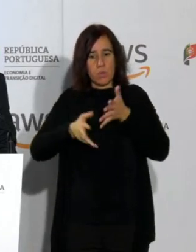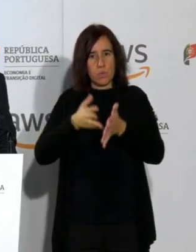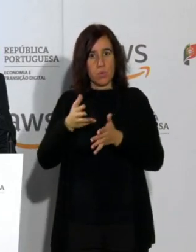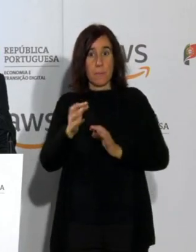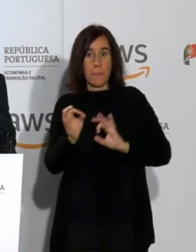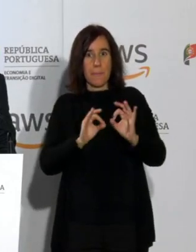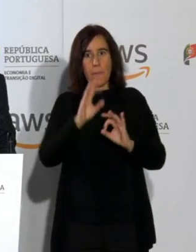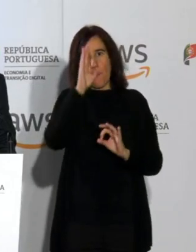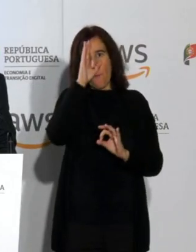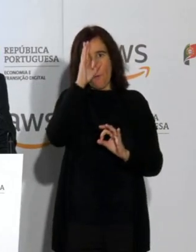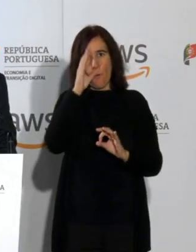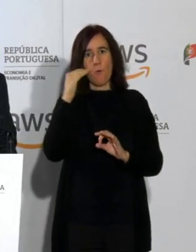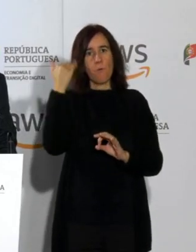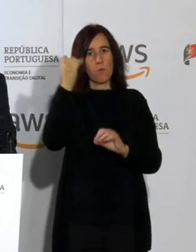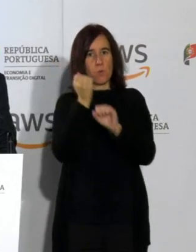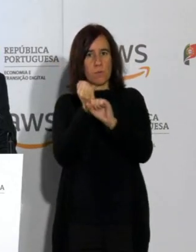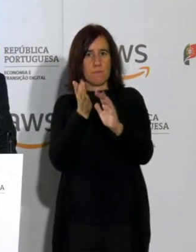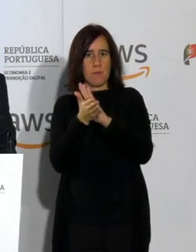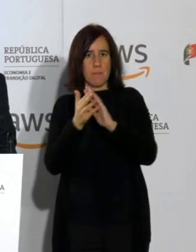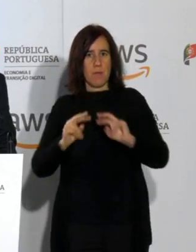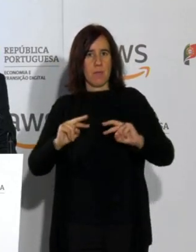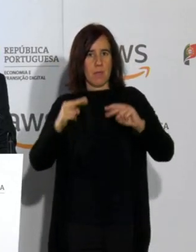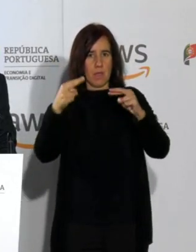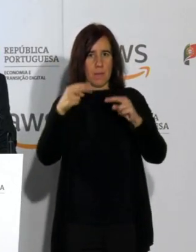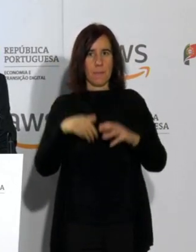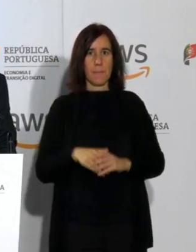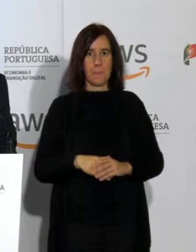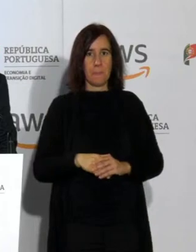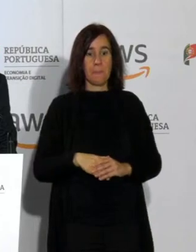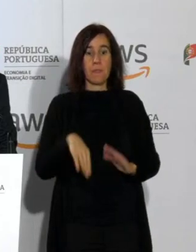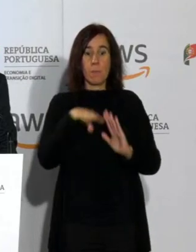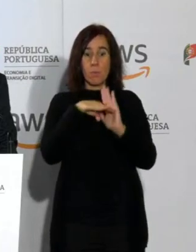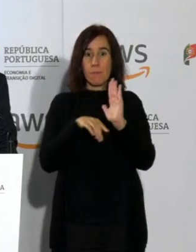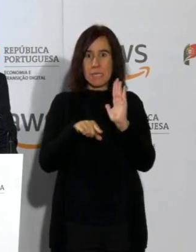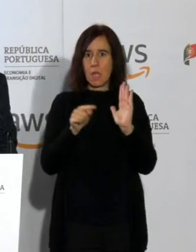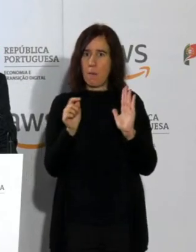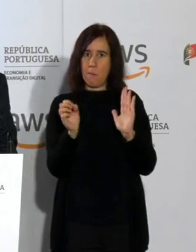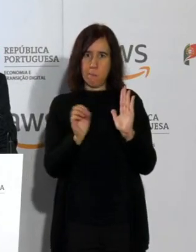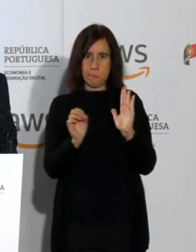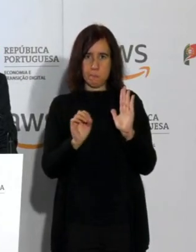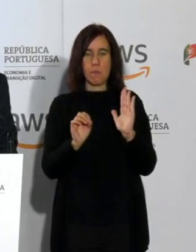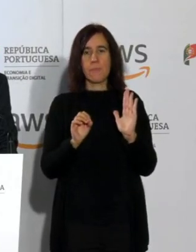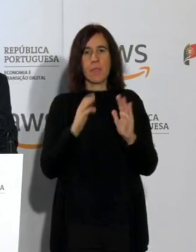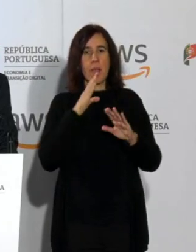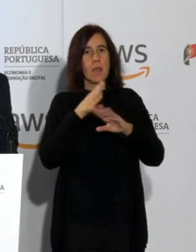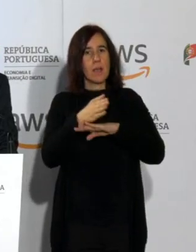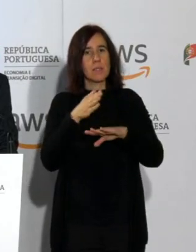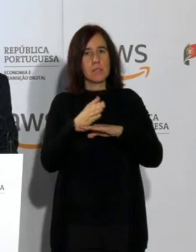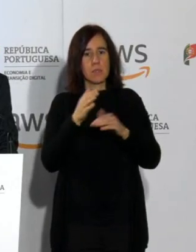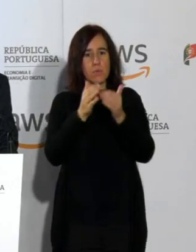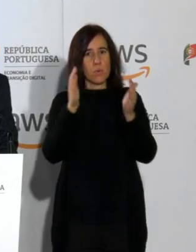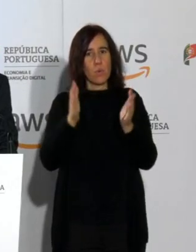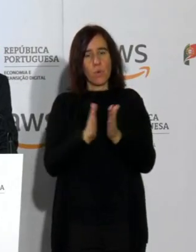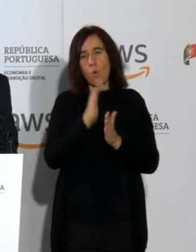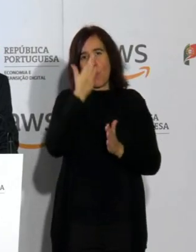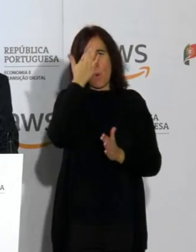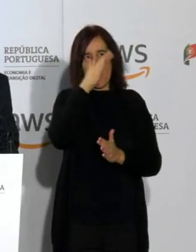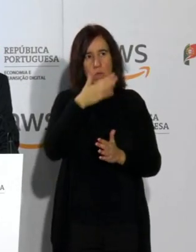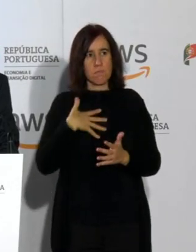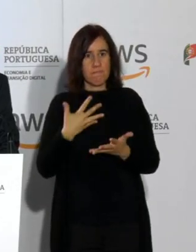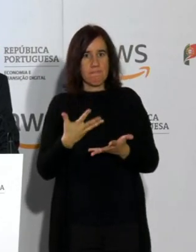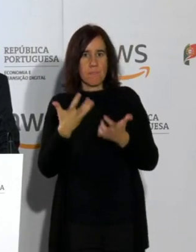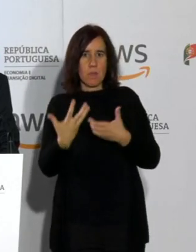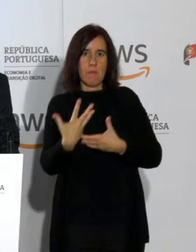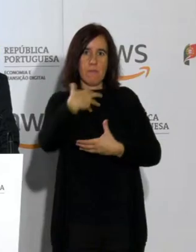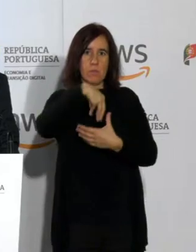preparar para as suas carreiras futuras. Estes programas são gratuitos e são acessíveis a todos aqueles que queiram e tenham vontade de